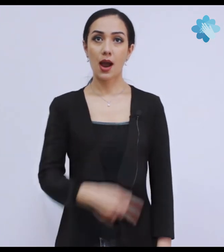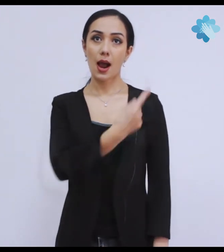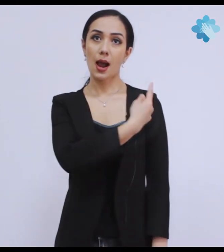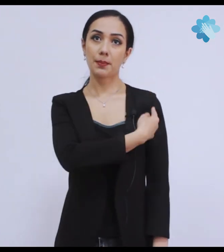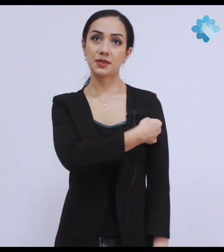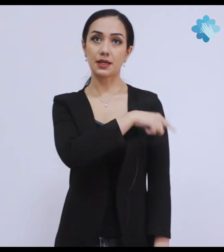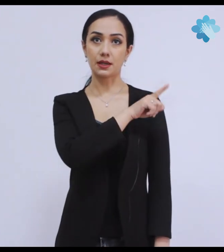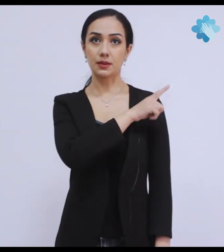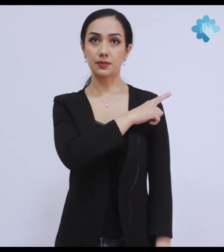аптека